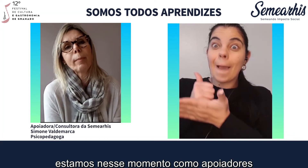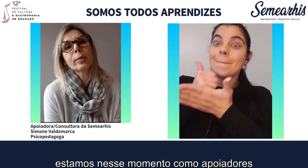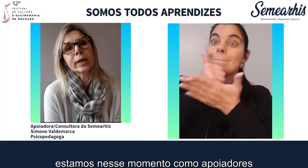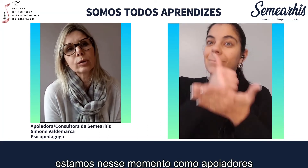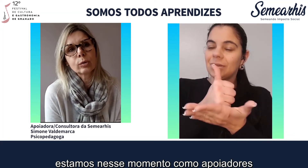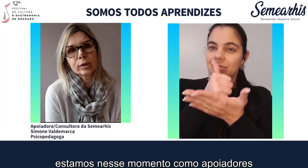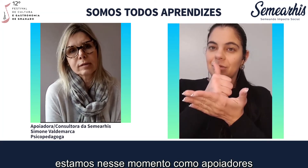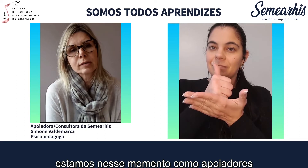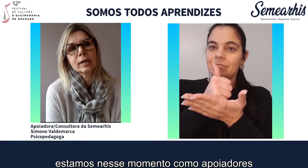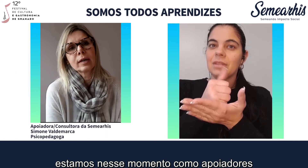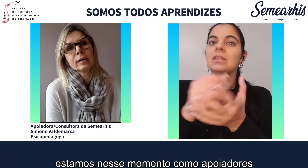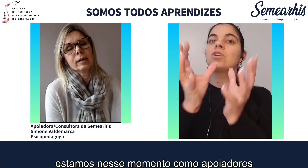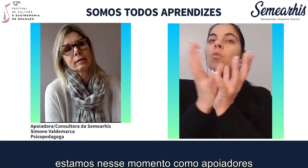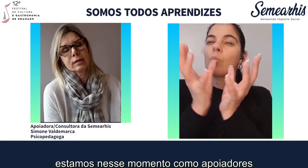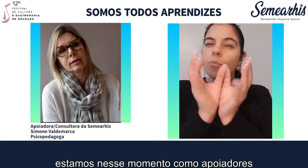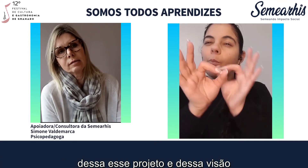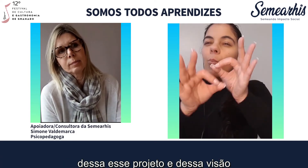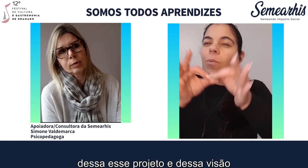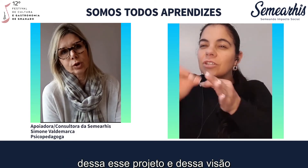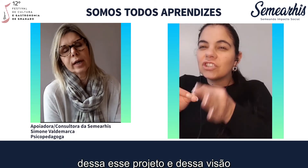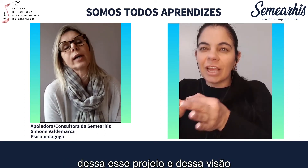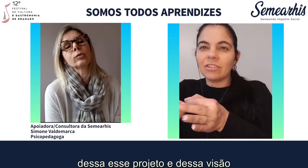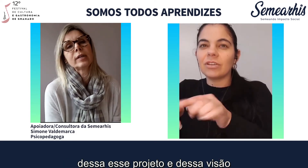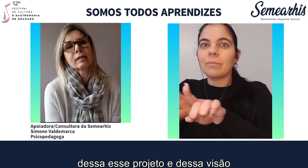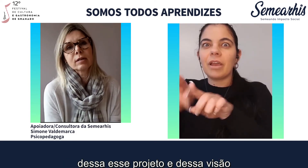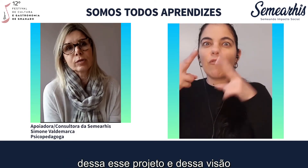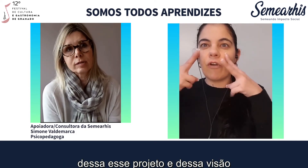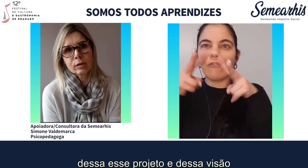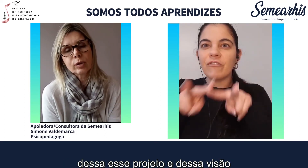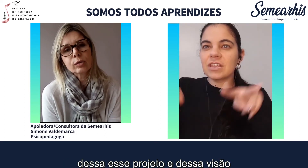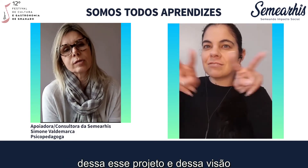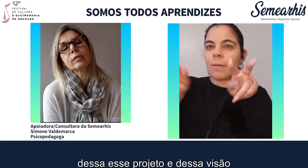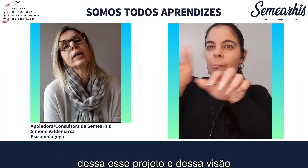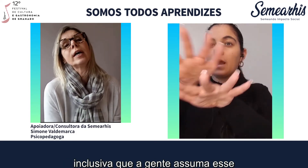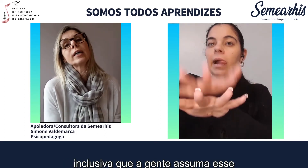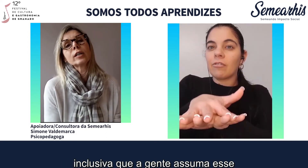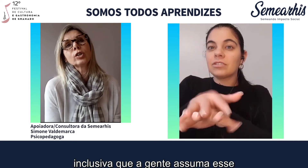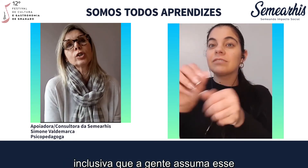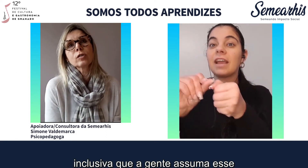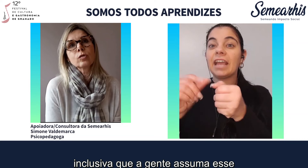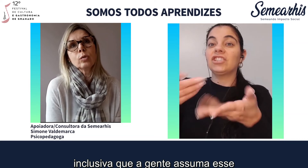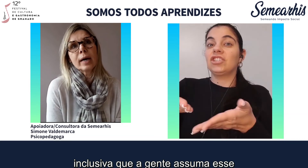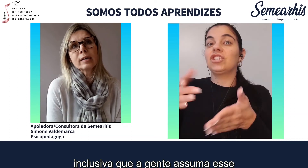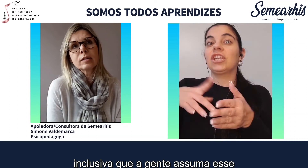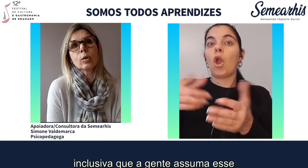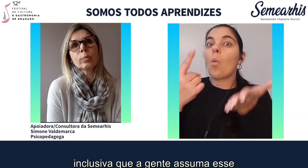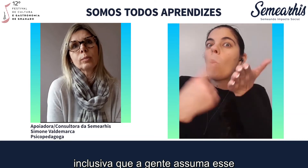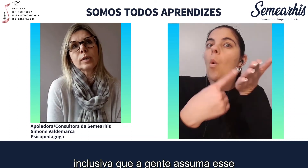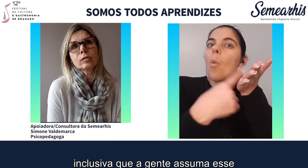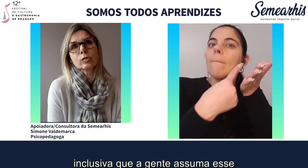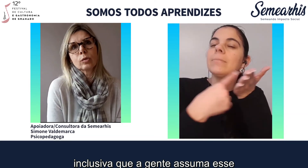como apoiadores desse projeto e dessa visão inclusiva, que a gente assuma